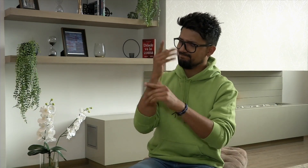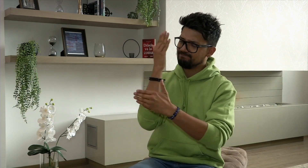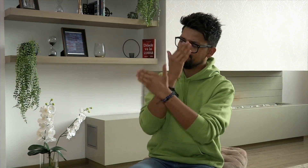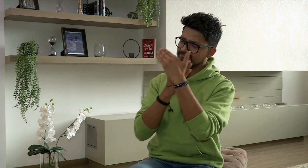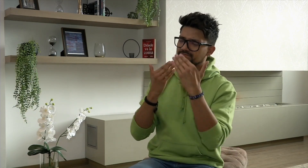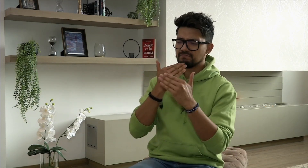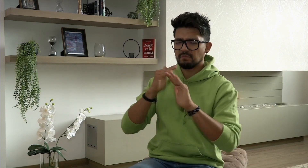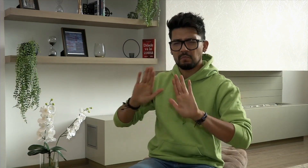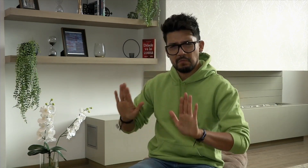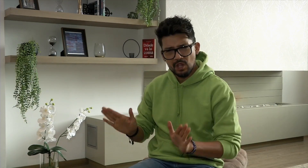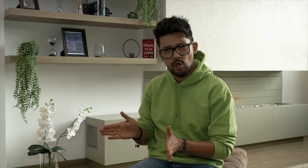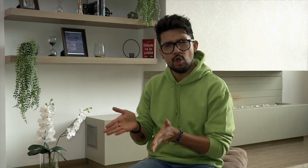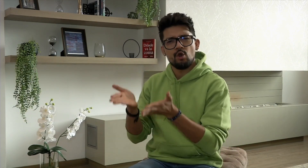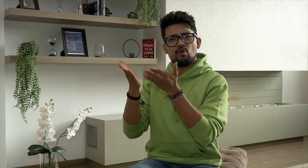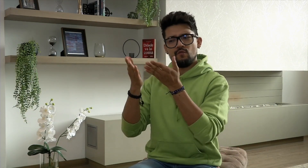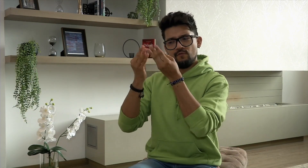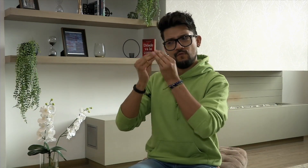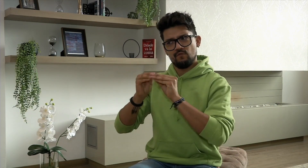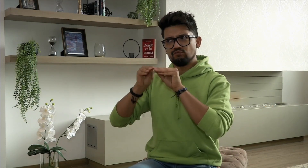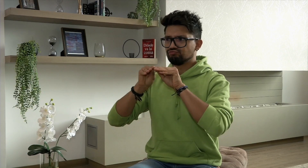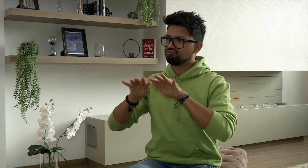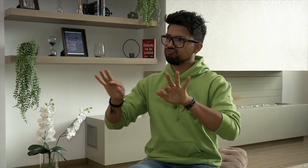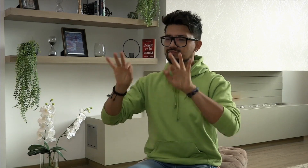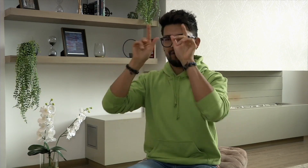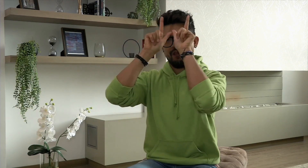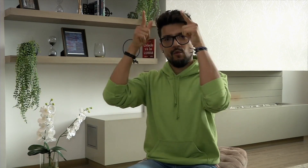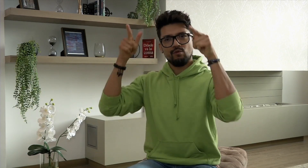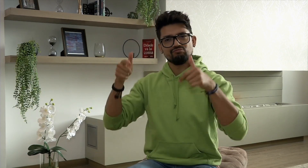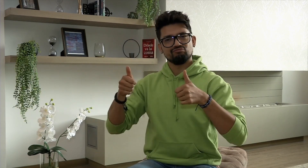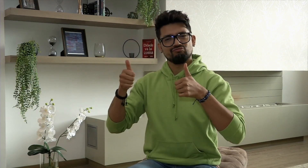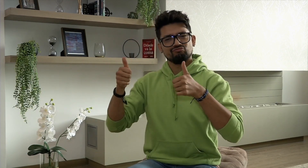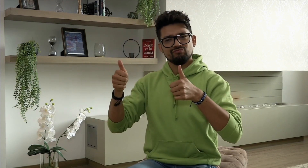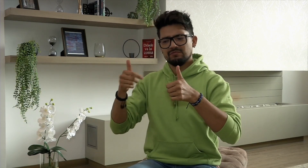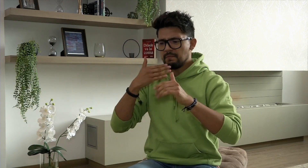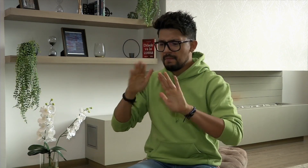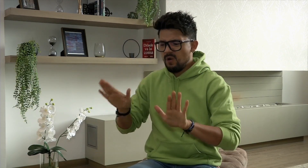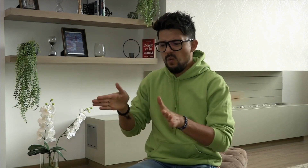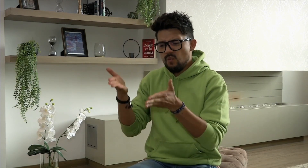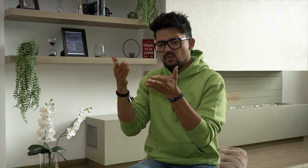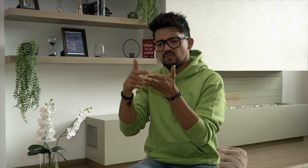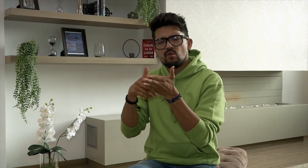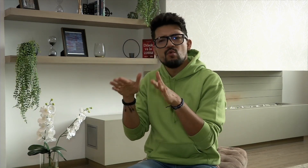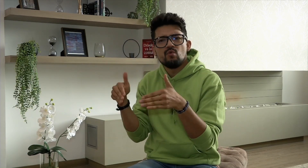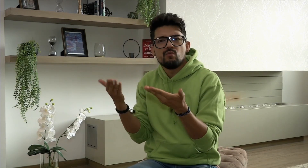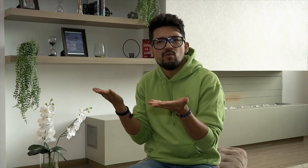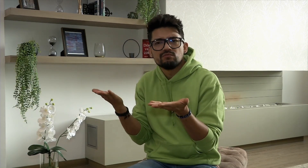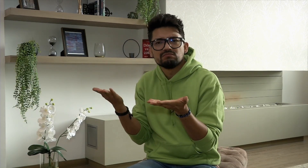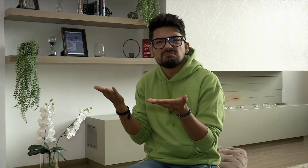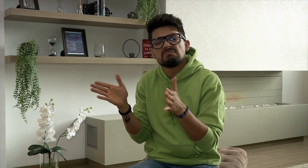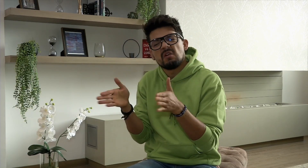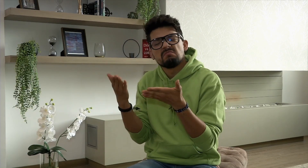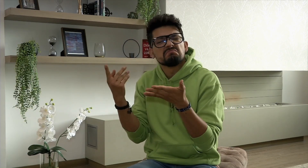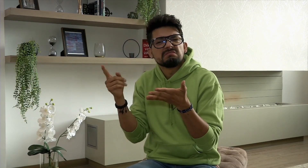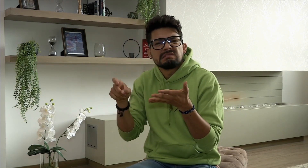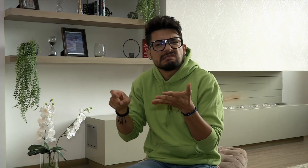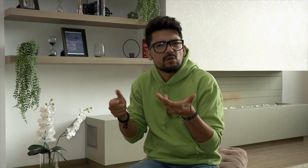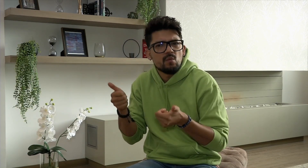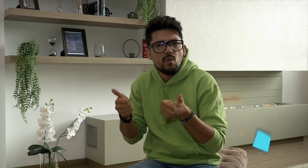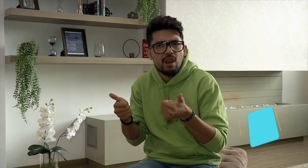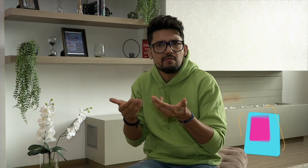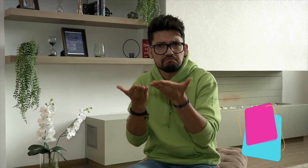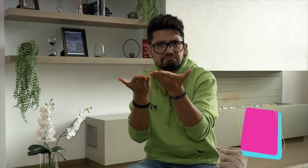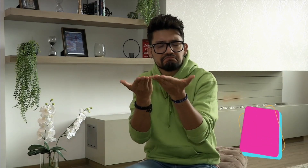Y antes de terminar, profe Fernando, ¿cómo consideras que podemos mejorar el lenguaje en la televisión? ¿Qué necesitamos?